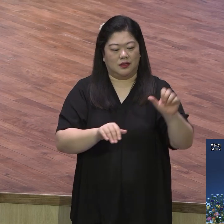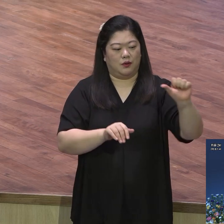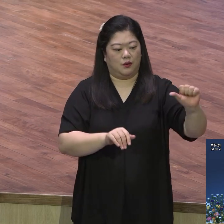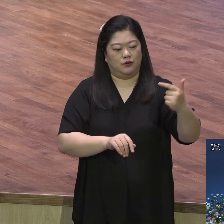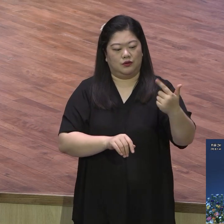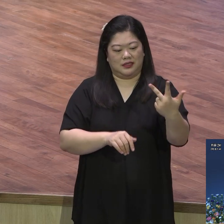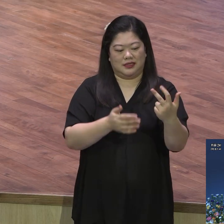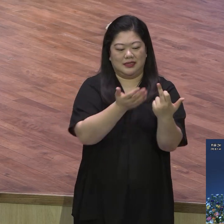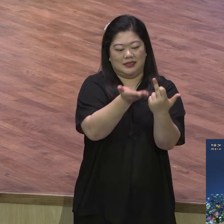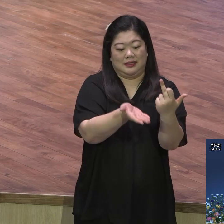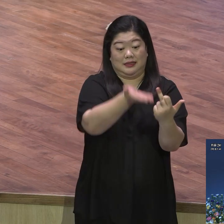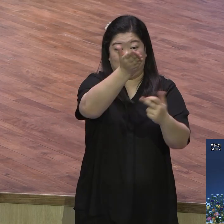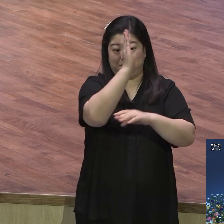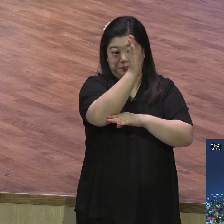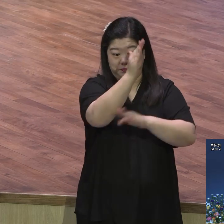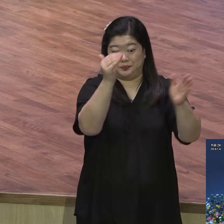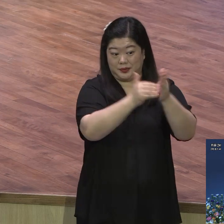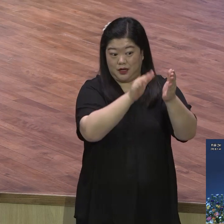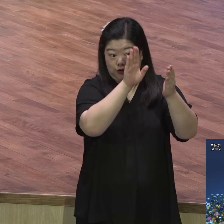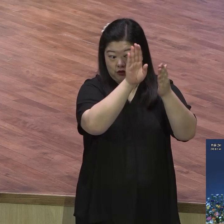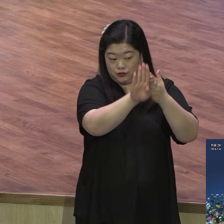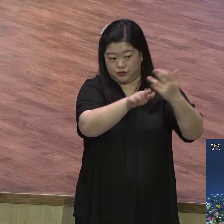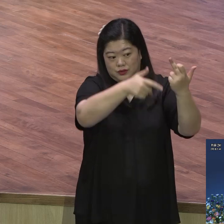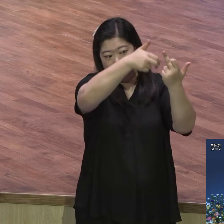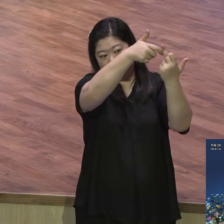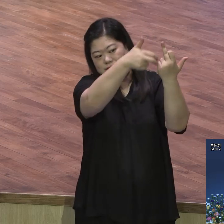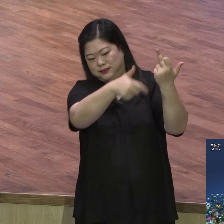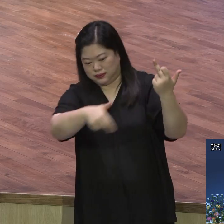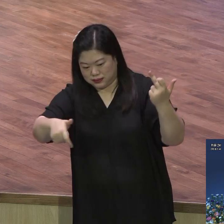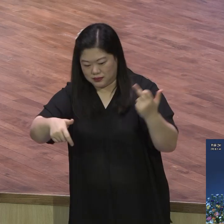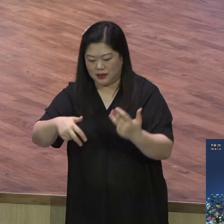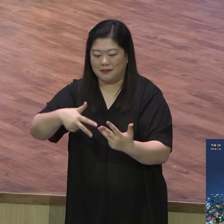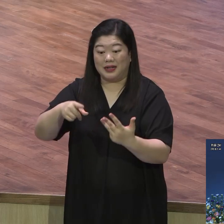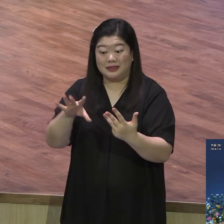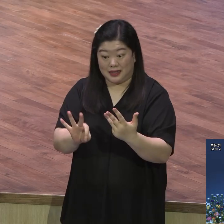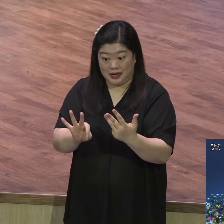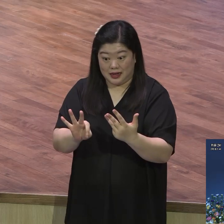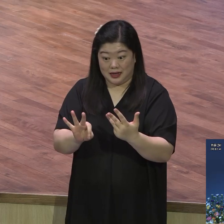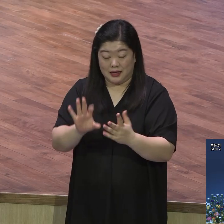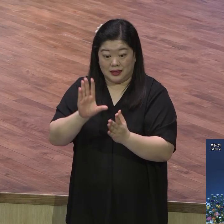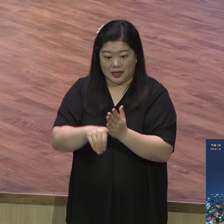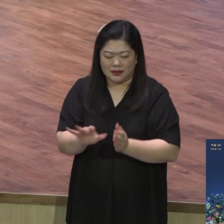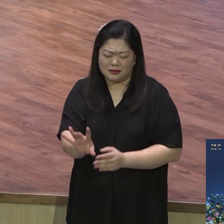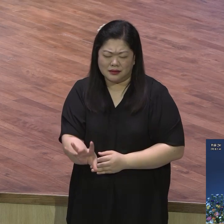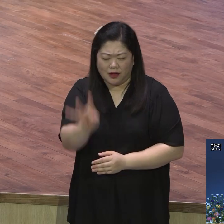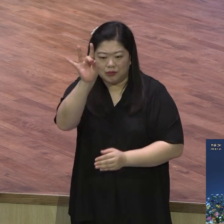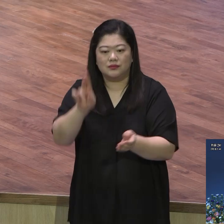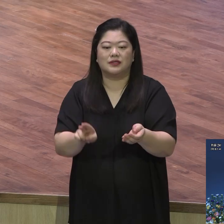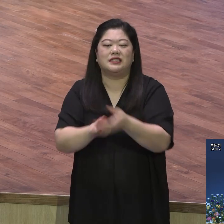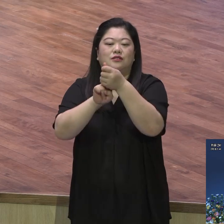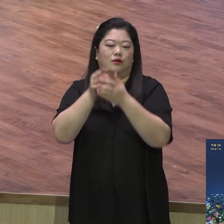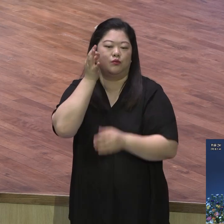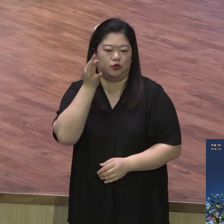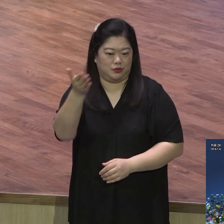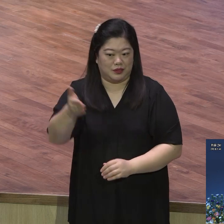산에서 내려오셔서 처음으로 행하신 기적이 나와있어요. 예수님께서 나온